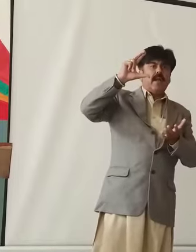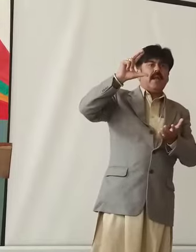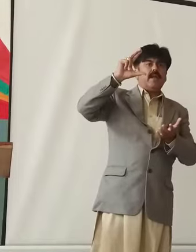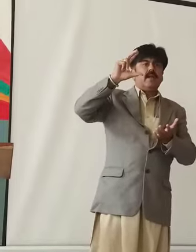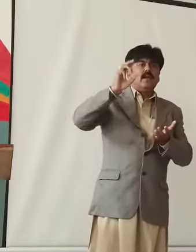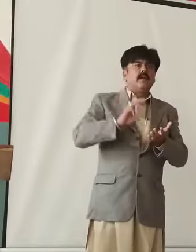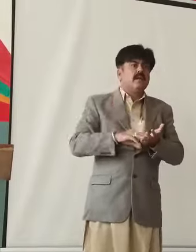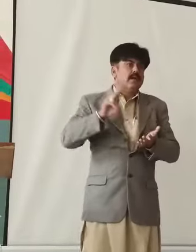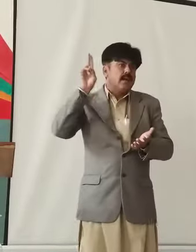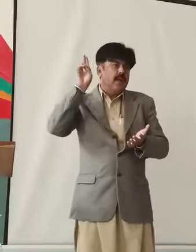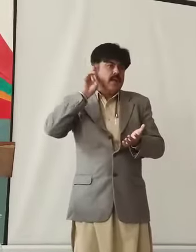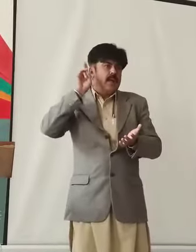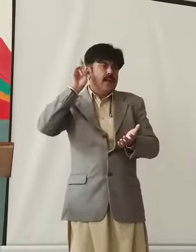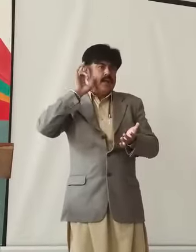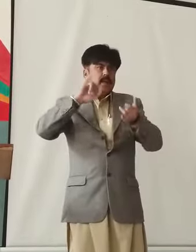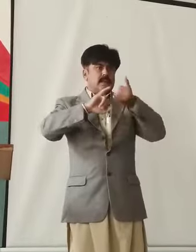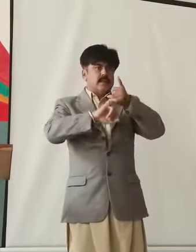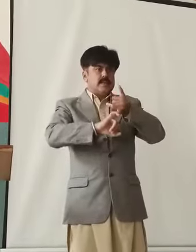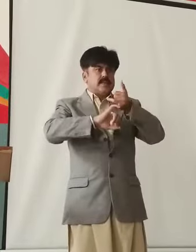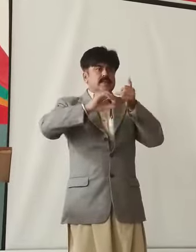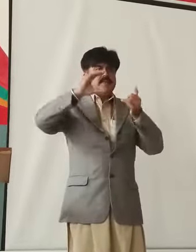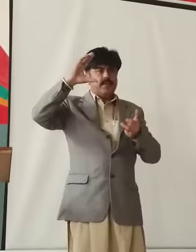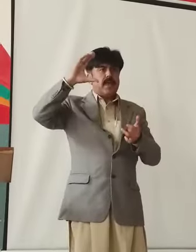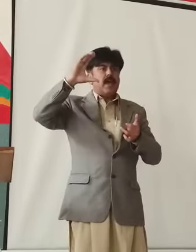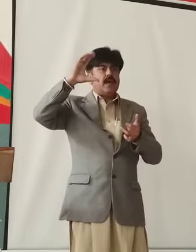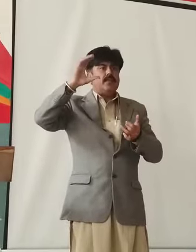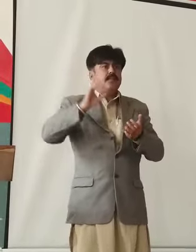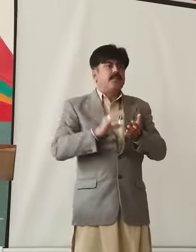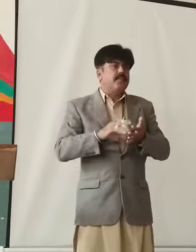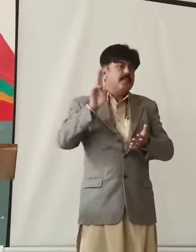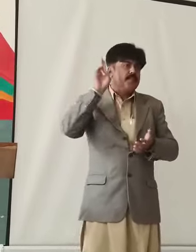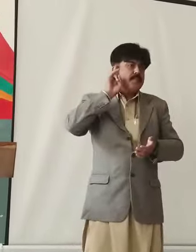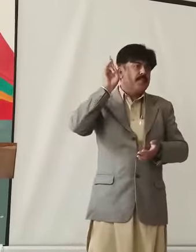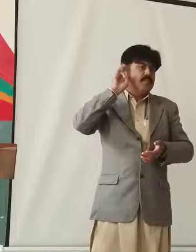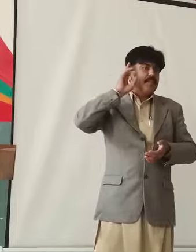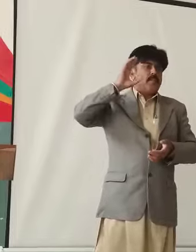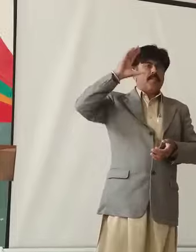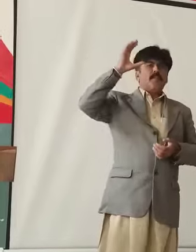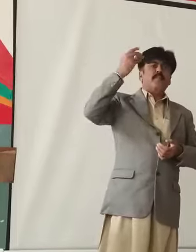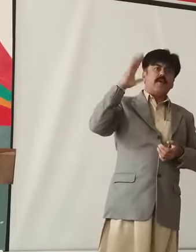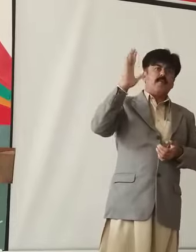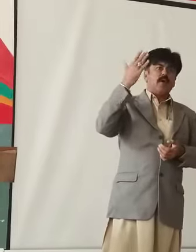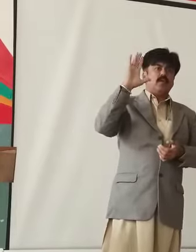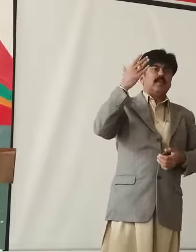मॉडरेट, सेवियर परफॉर्म,